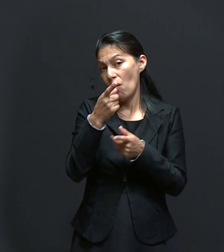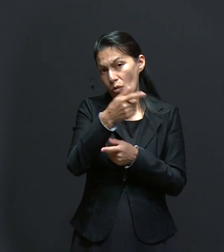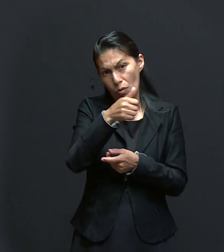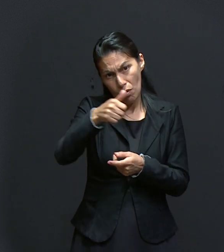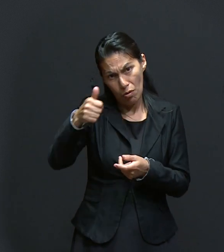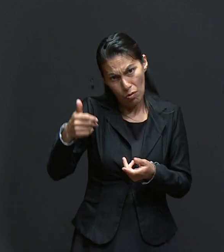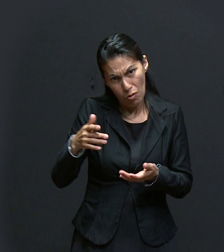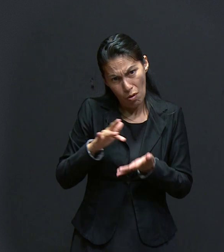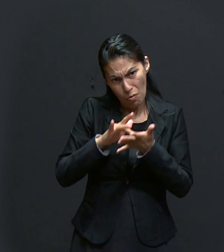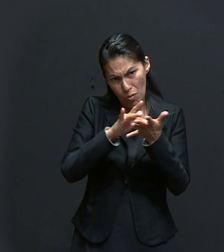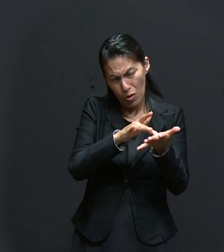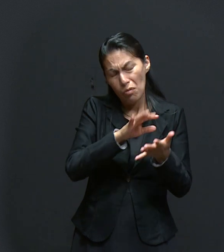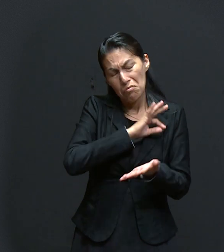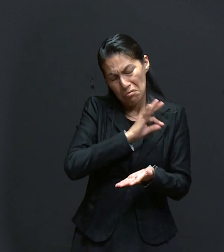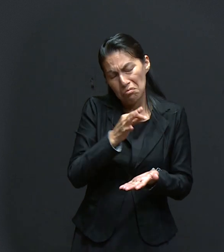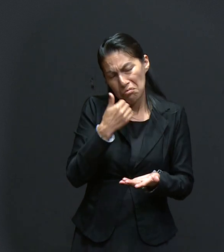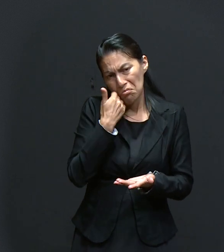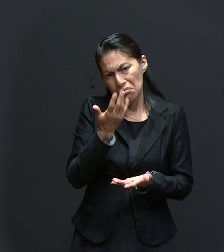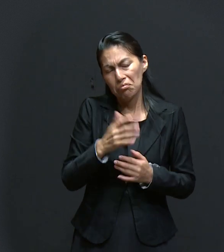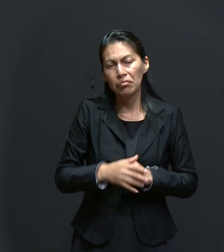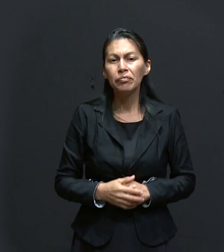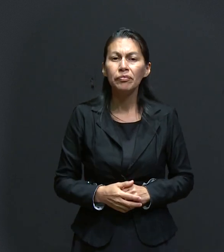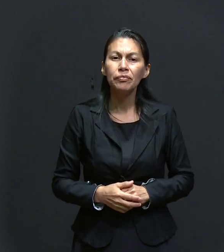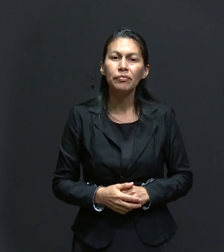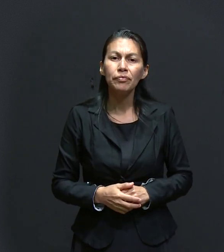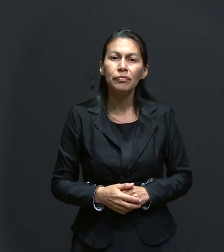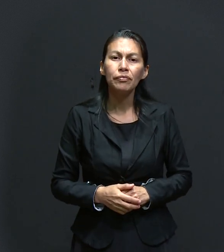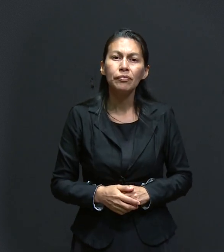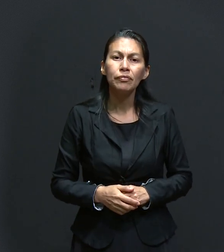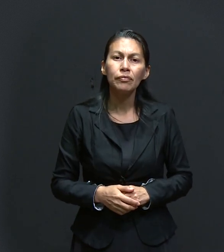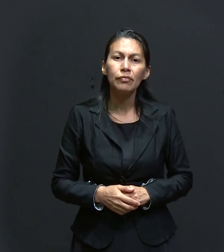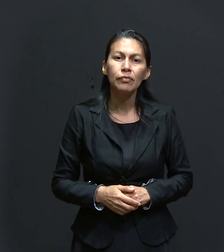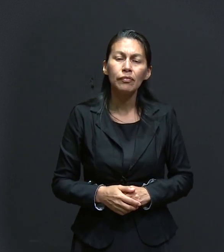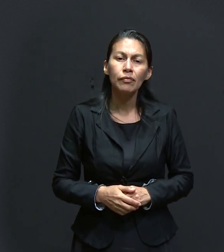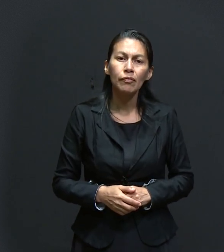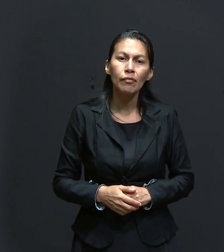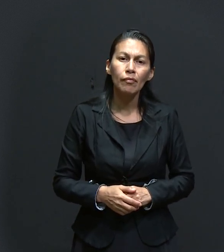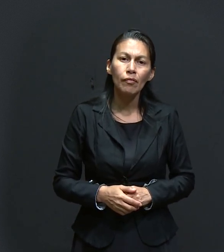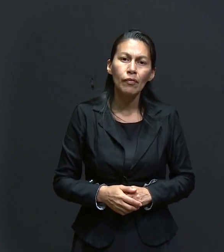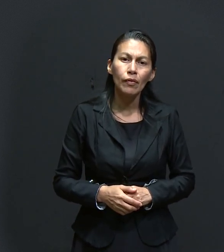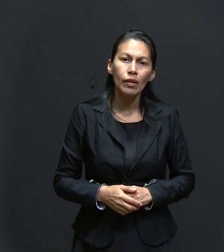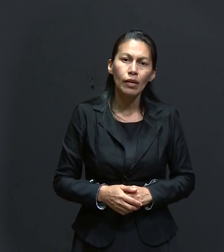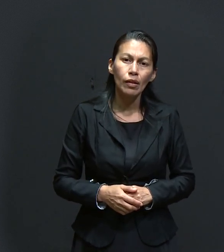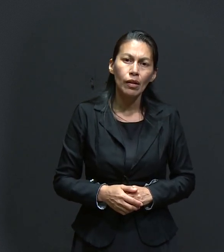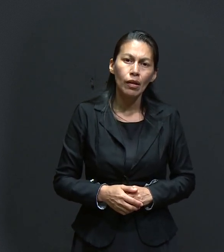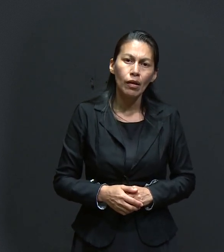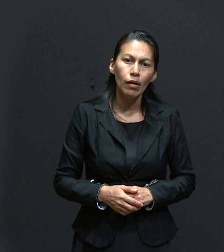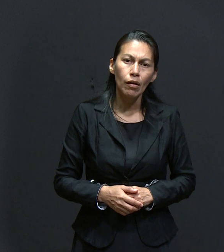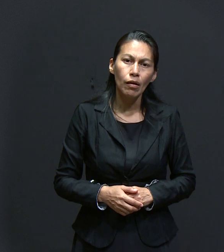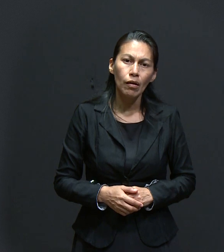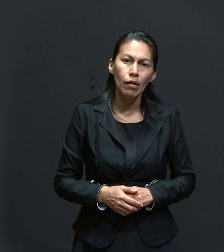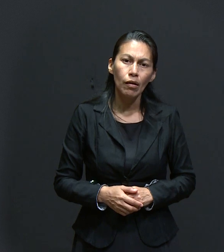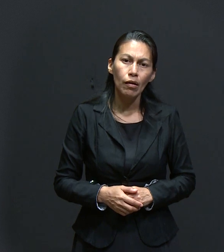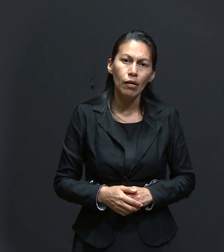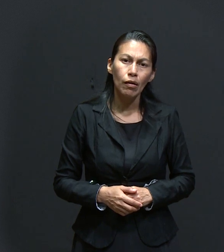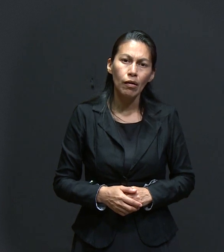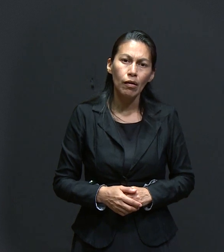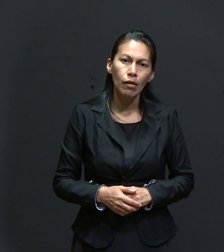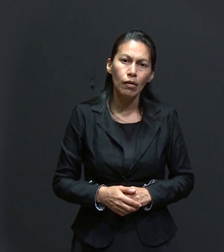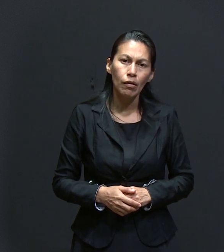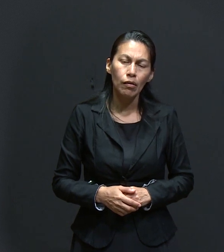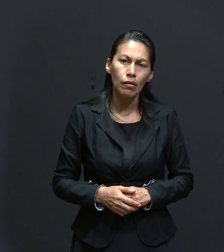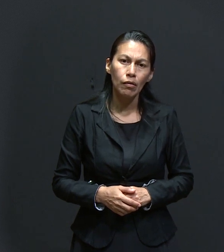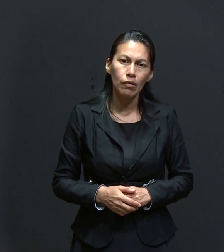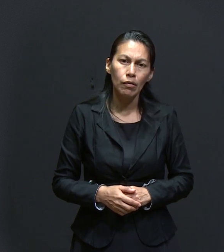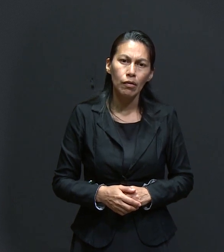mecanismos a enviar dinero puede si no ha tomado nota puede regresar el vídeo y puede ver